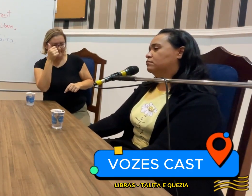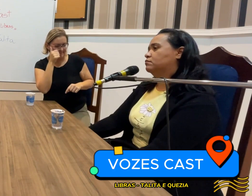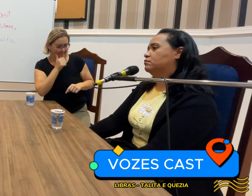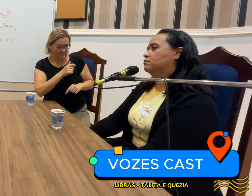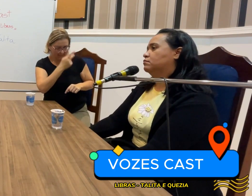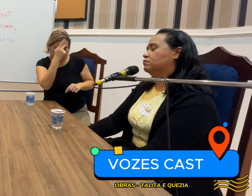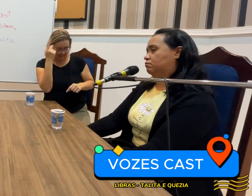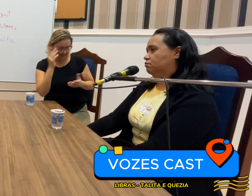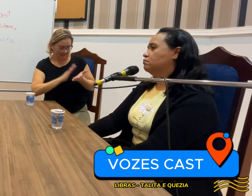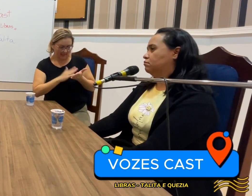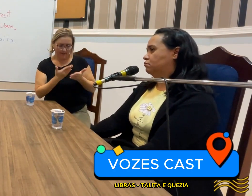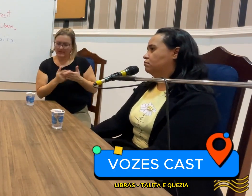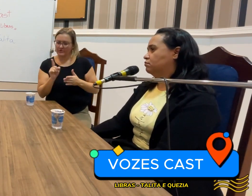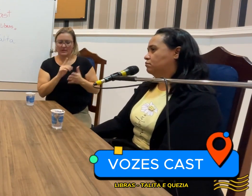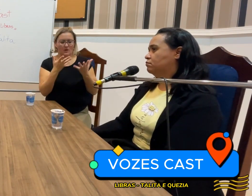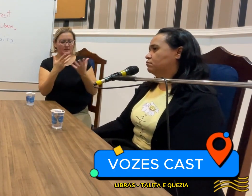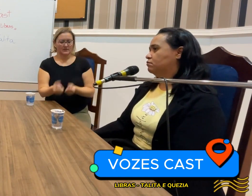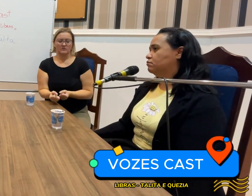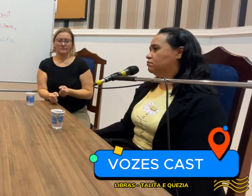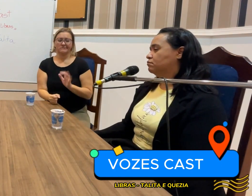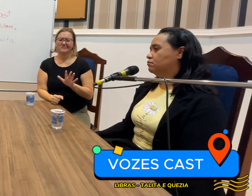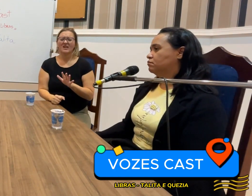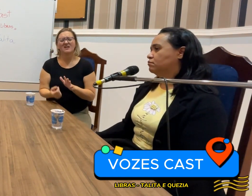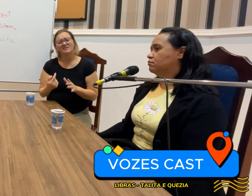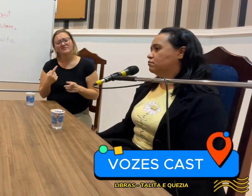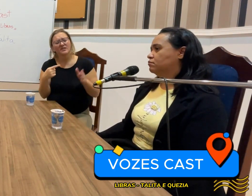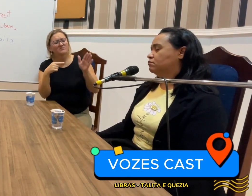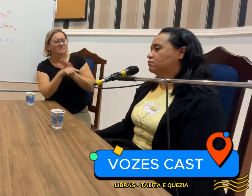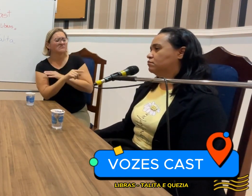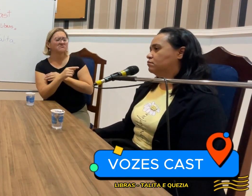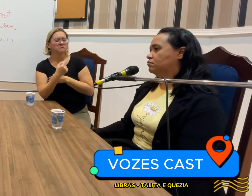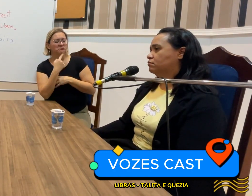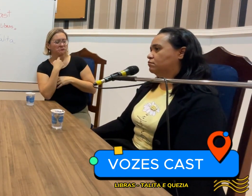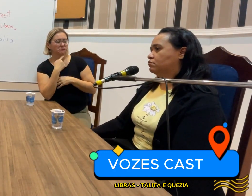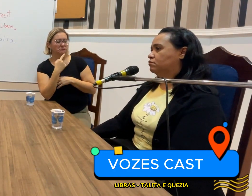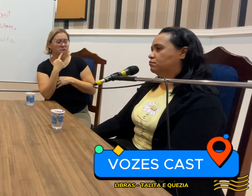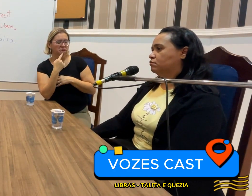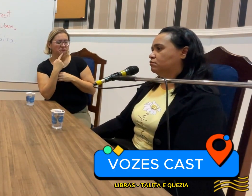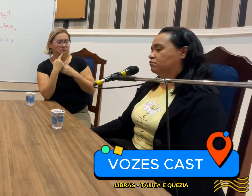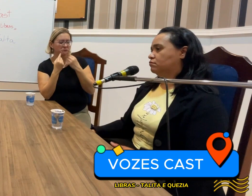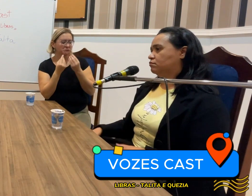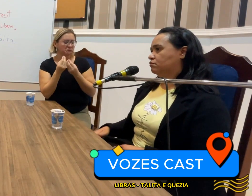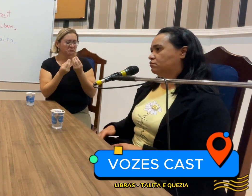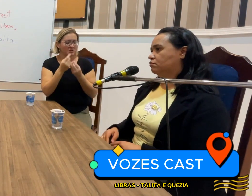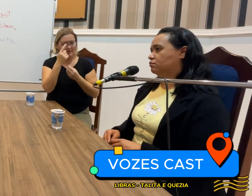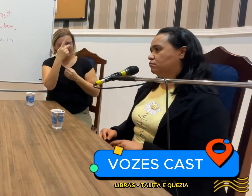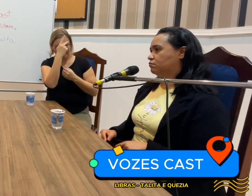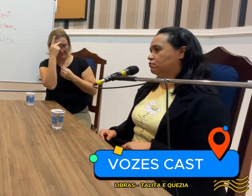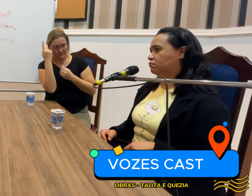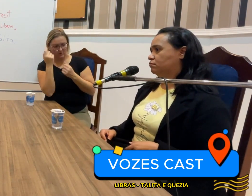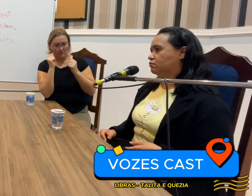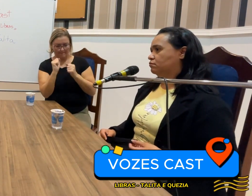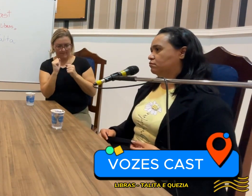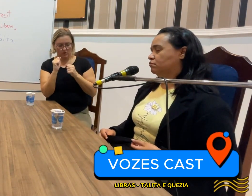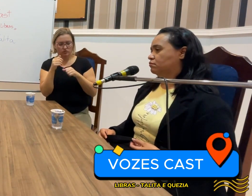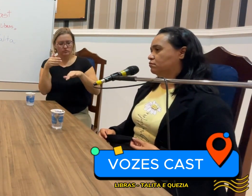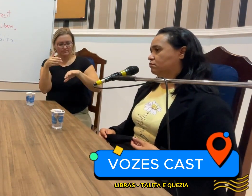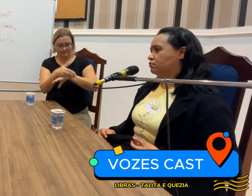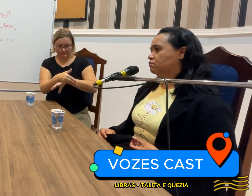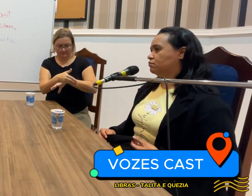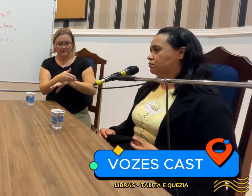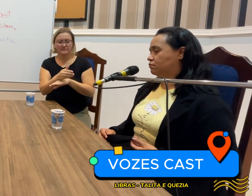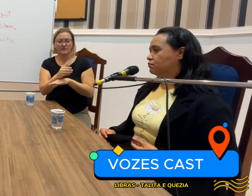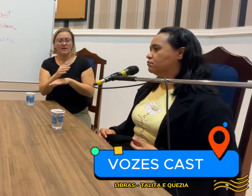se recusou. Então, por isso, essa minha pergunta, porque às vezes a pessoa pode vir e falar, tá, mas eu posso atuar na igreja?